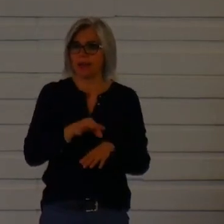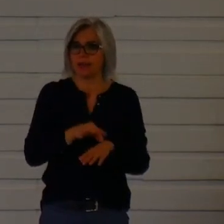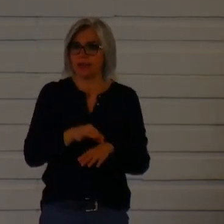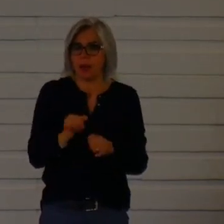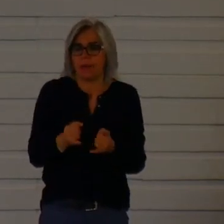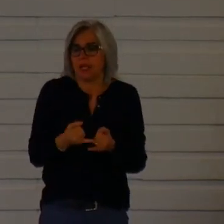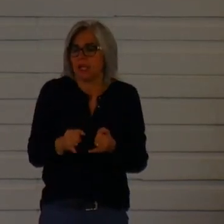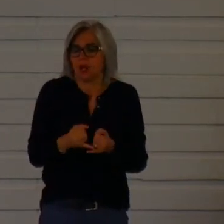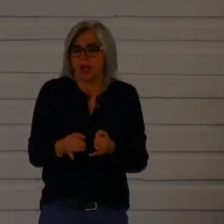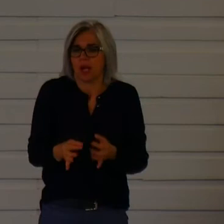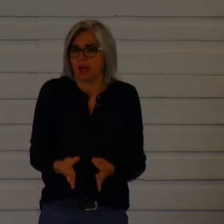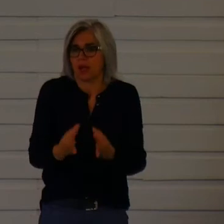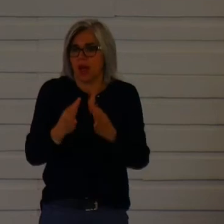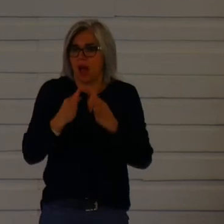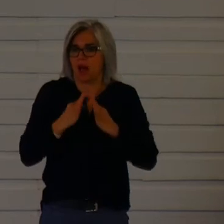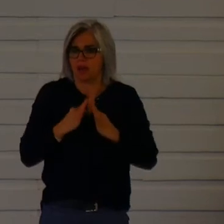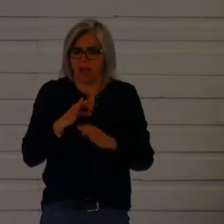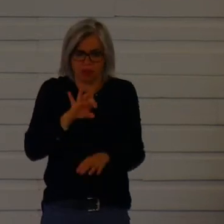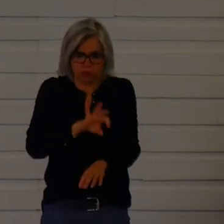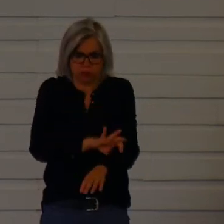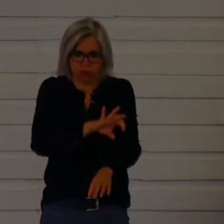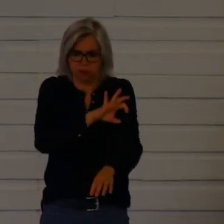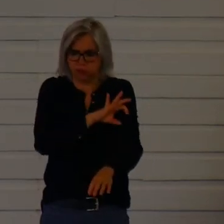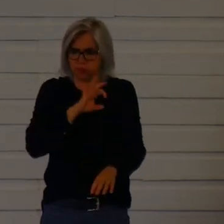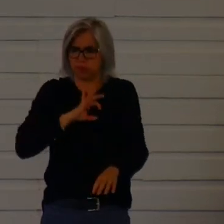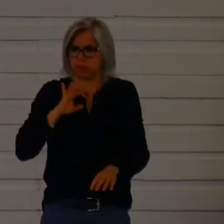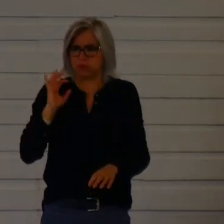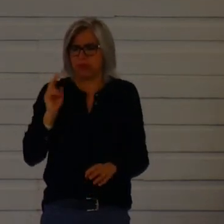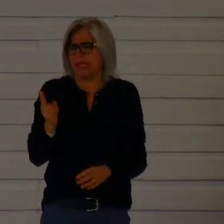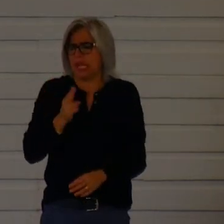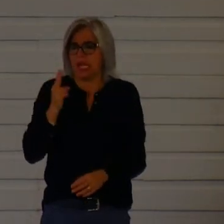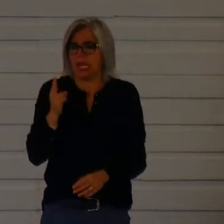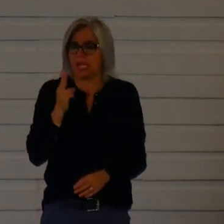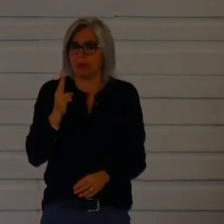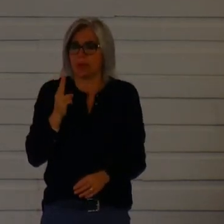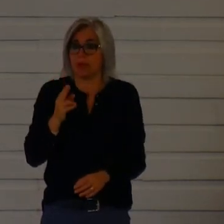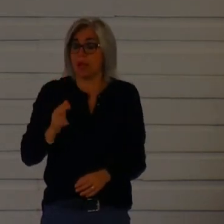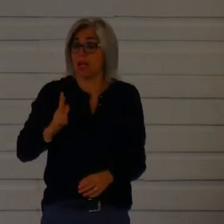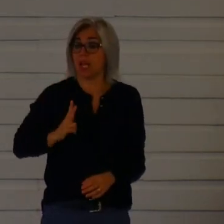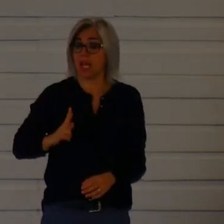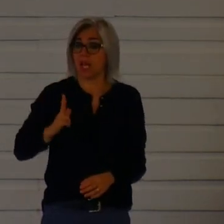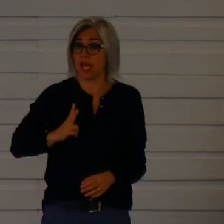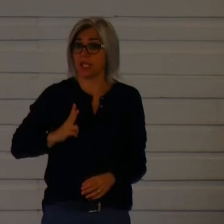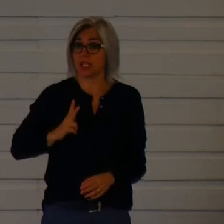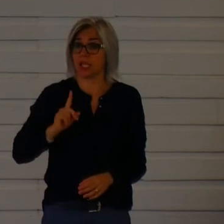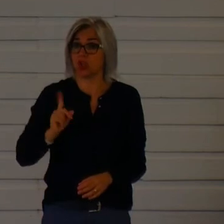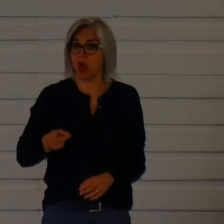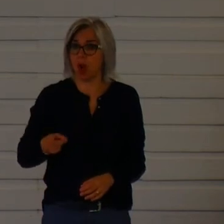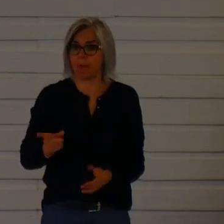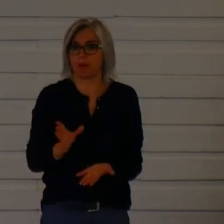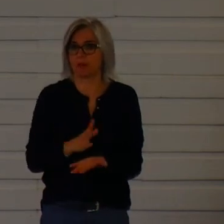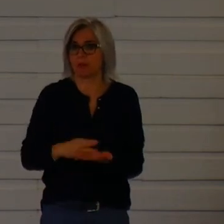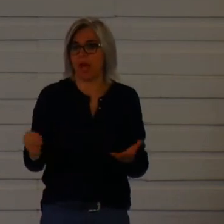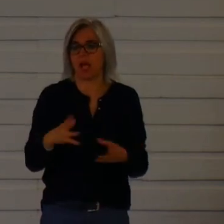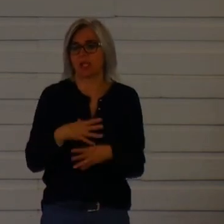figli muoiono, tutto quello che aveva. Una tempesta terribile che è arrivato addosso a quella